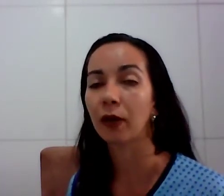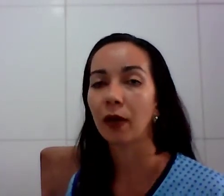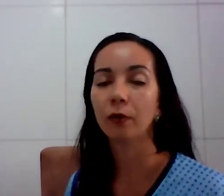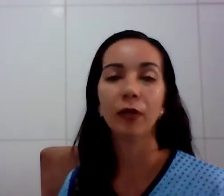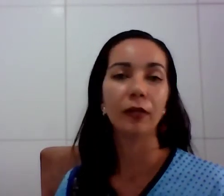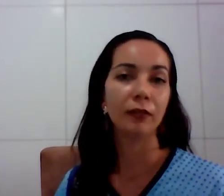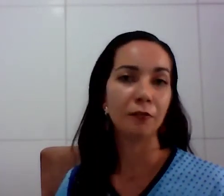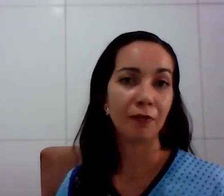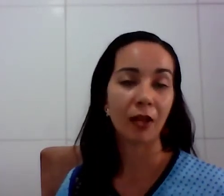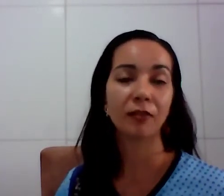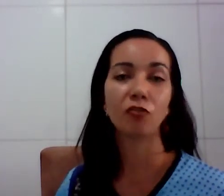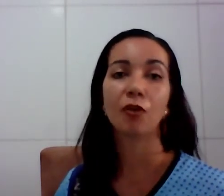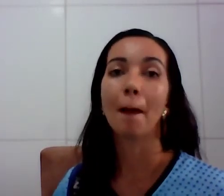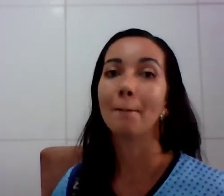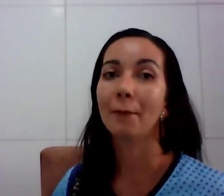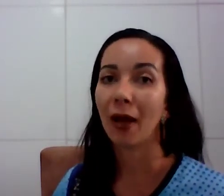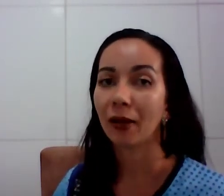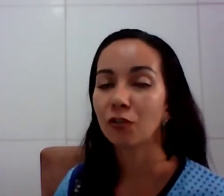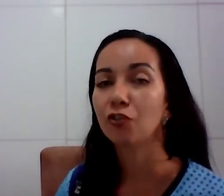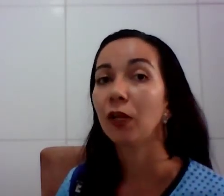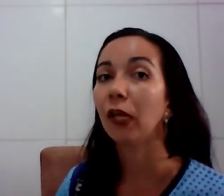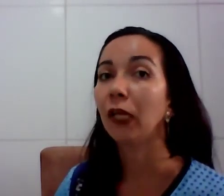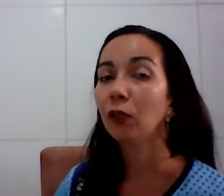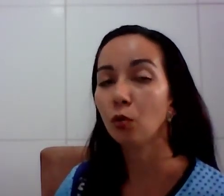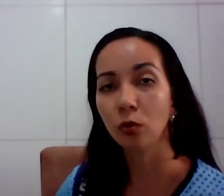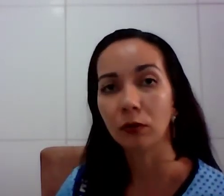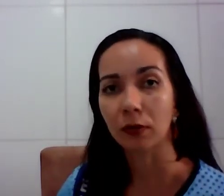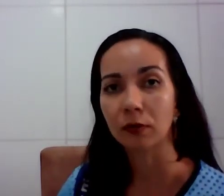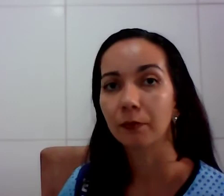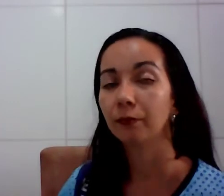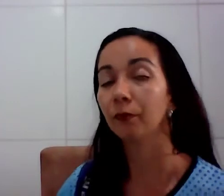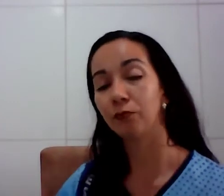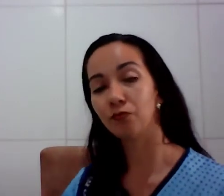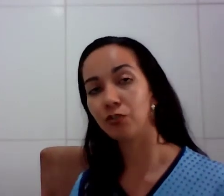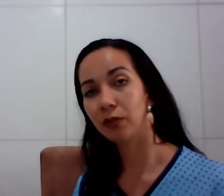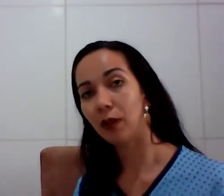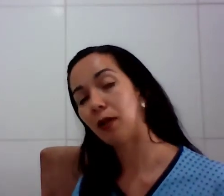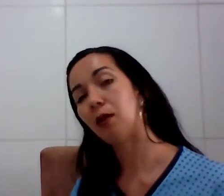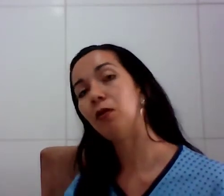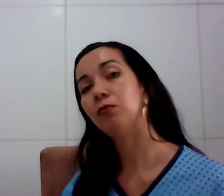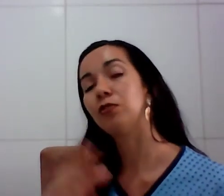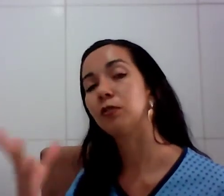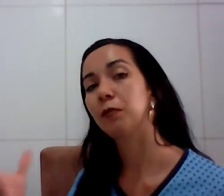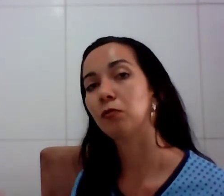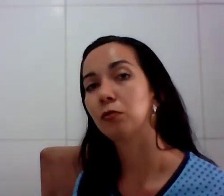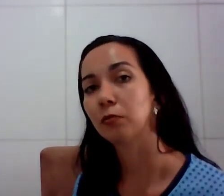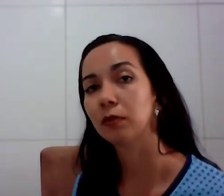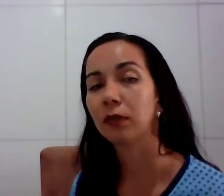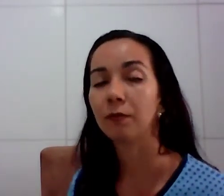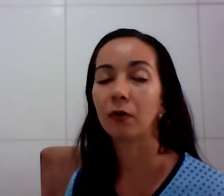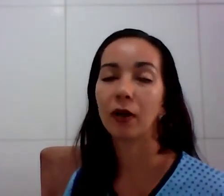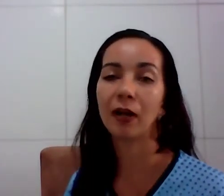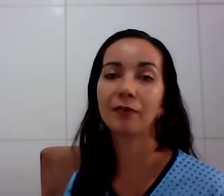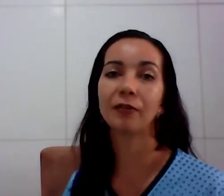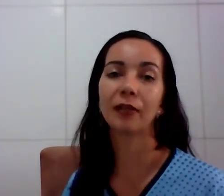encontraram diversas marcas em grutas, onde as pessoas que moravam naquela